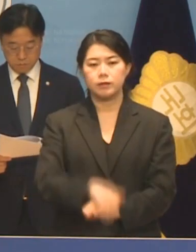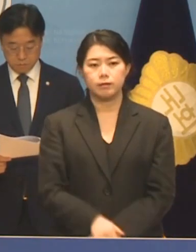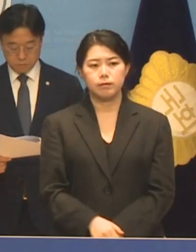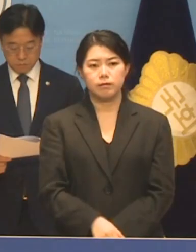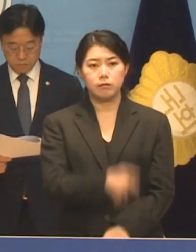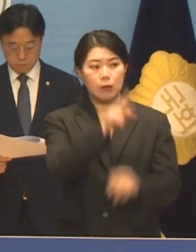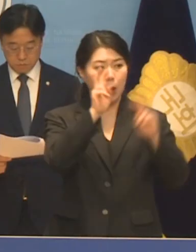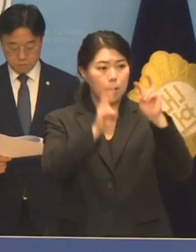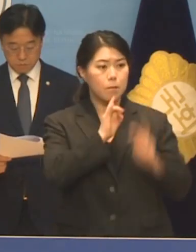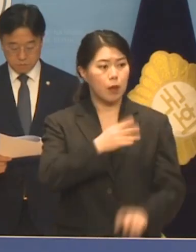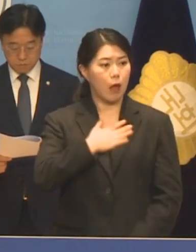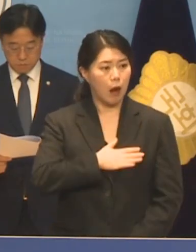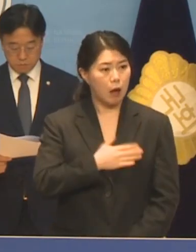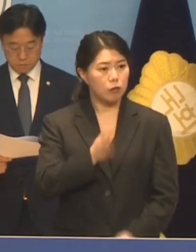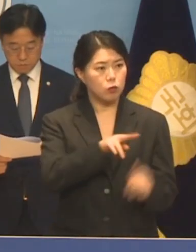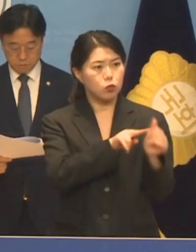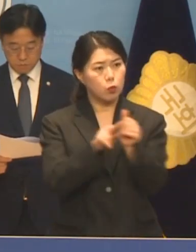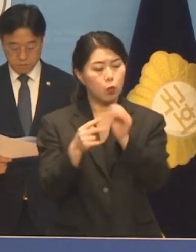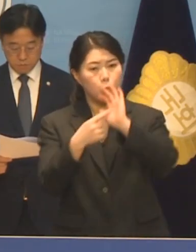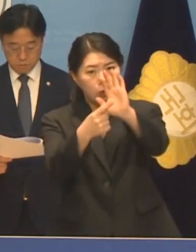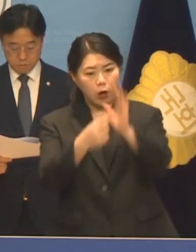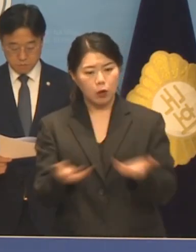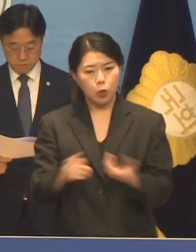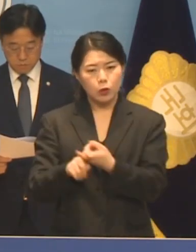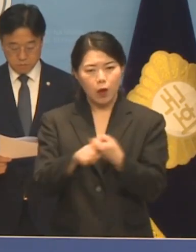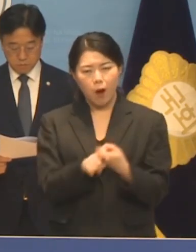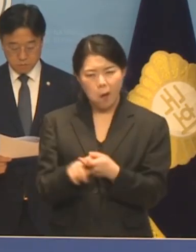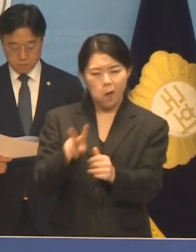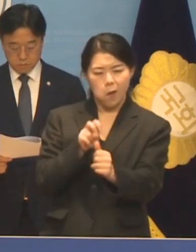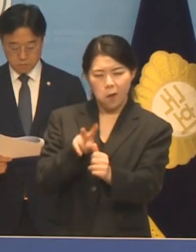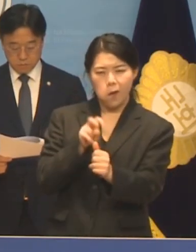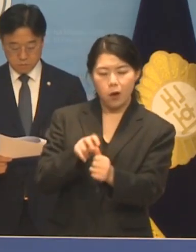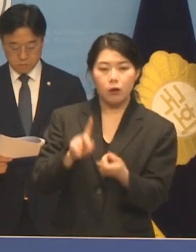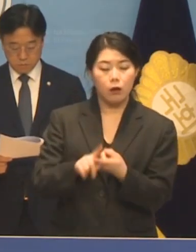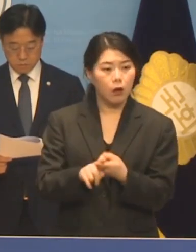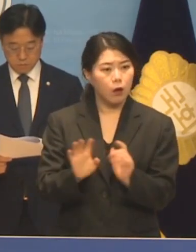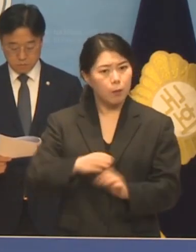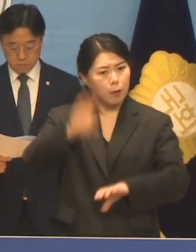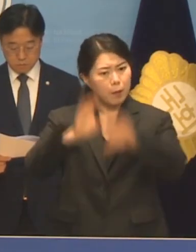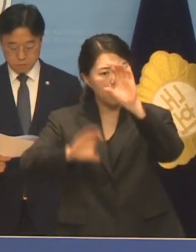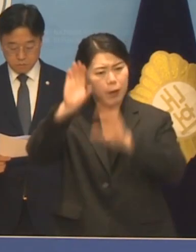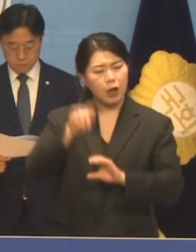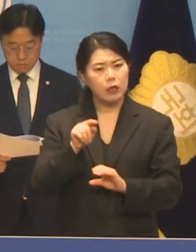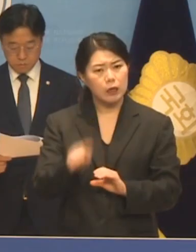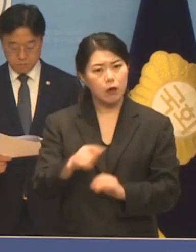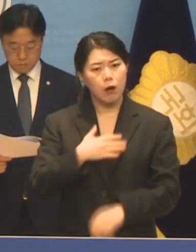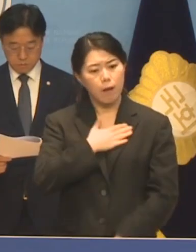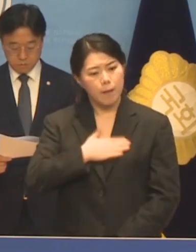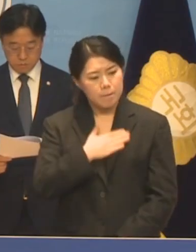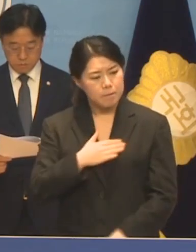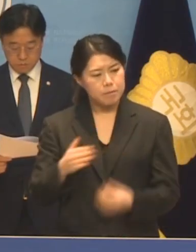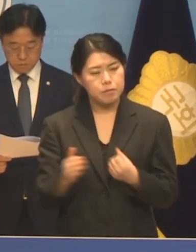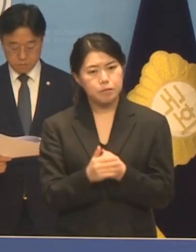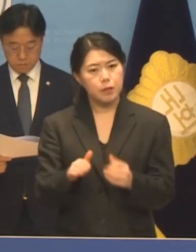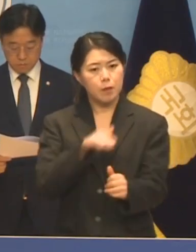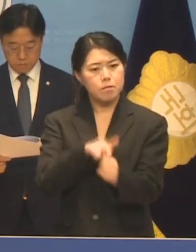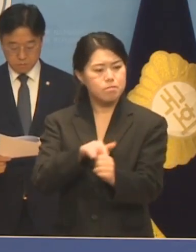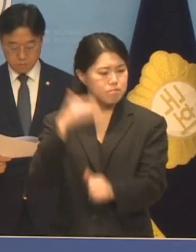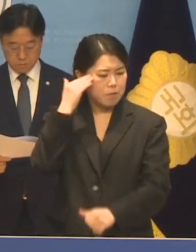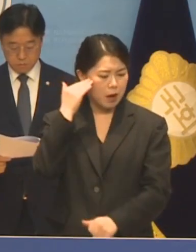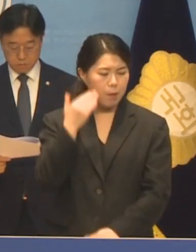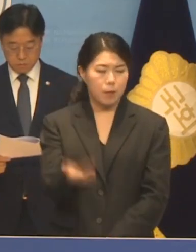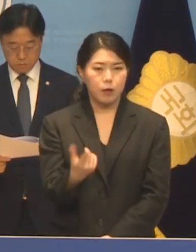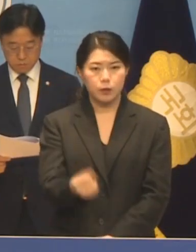사측만 알 수 있는 정보를 공개하며 노조 혐오성 게시글을 열심히 게시하는 것, 이 또한 노조 혐오 정서를 바탕으로 노조 활동을 방해하는